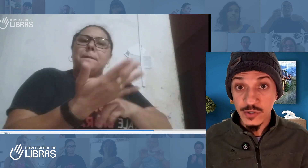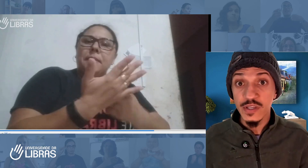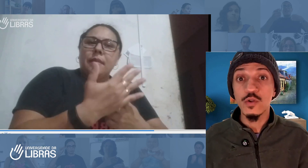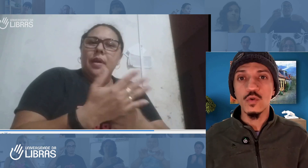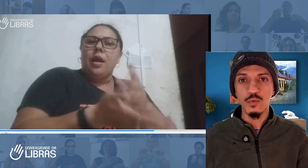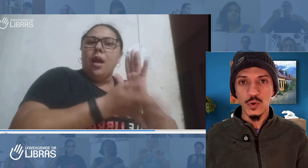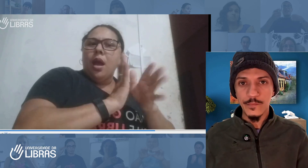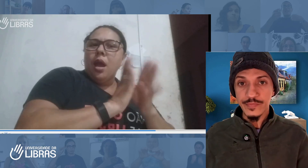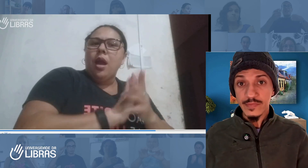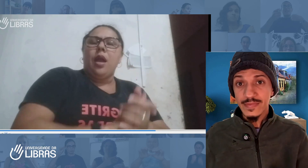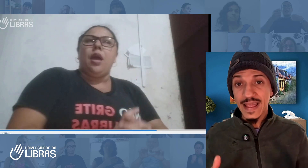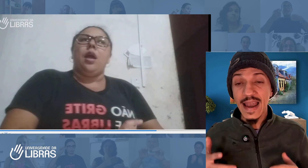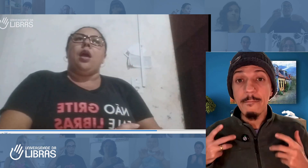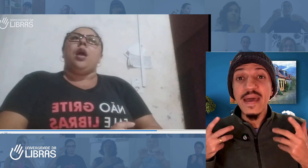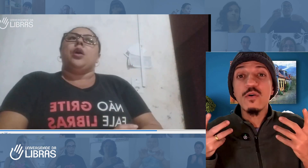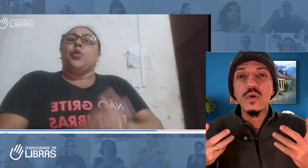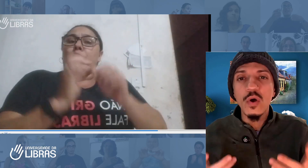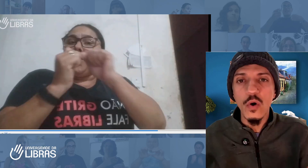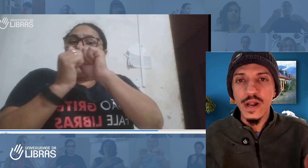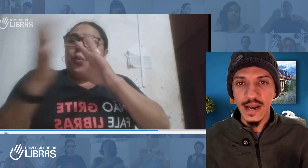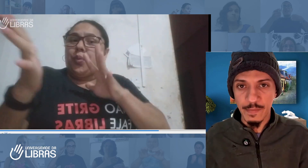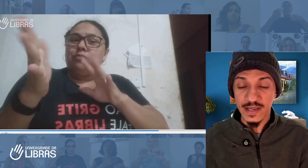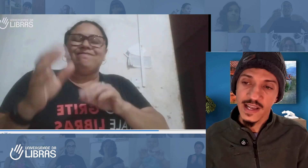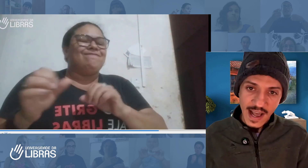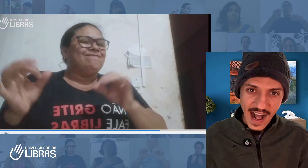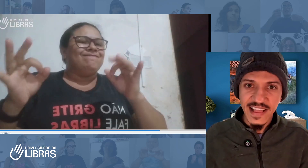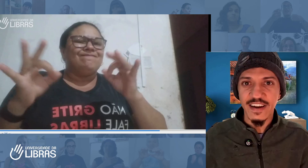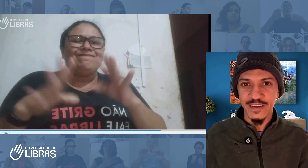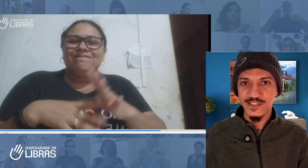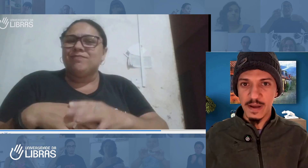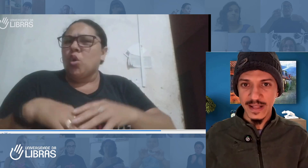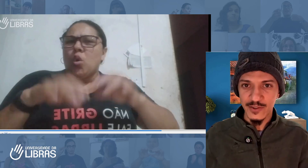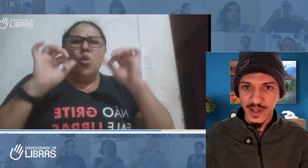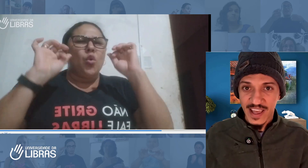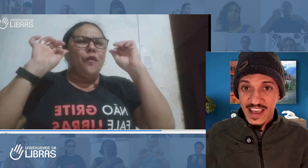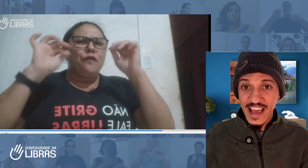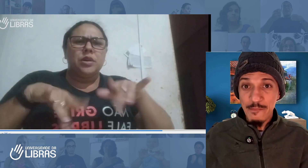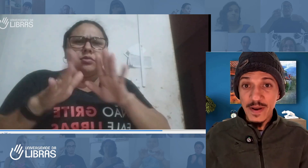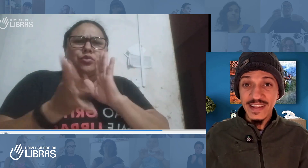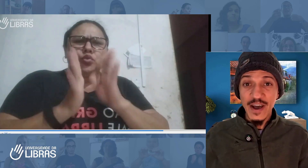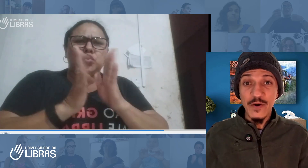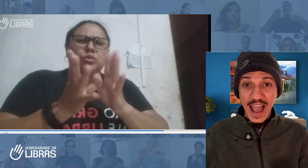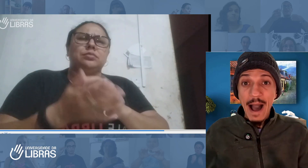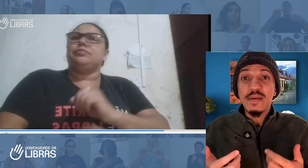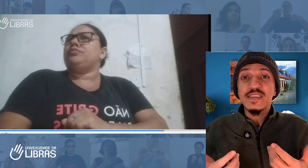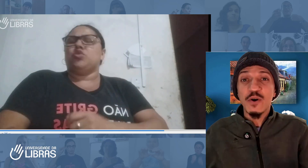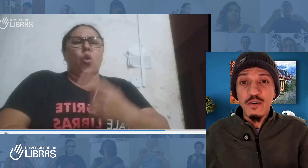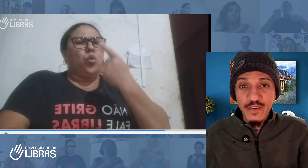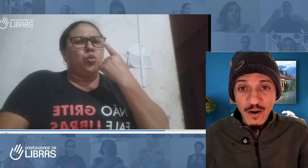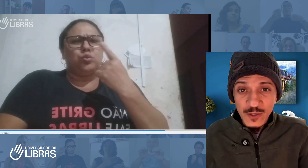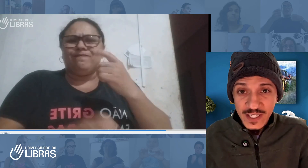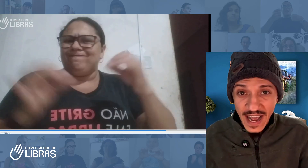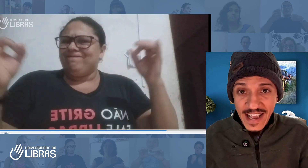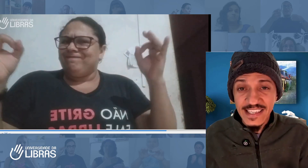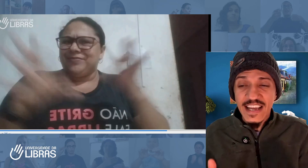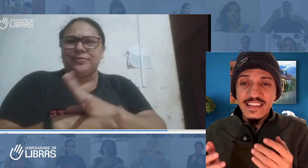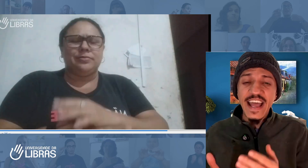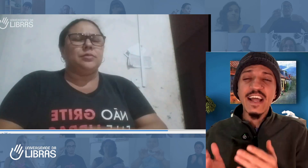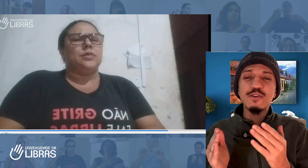tudo mudou. Ela mergulhou na Libras através do método e aprendeu a absorver os sinais dentro de